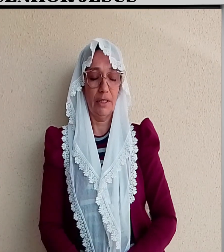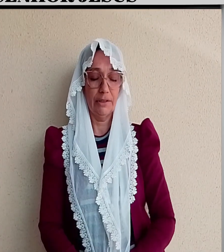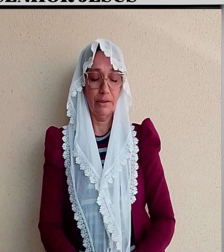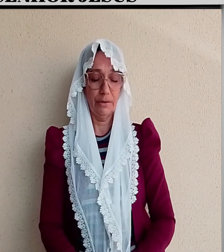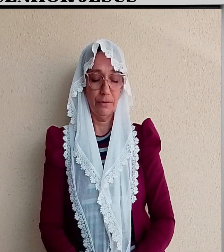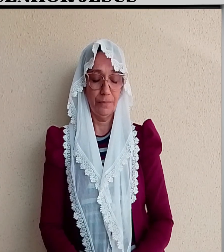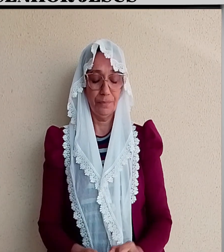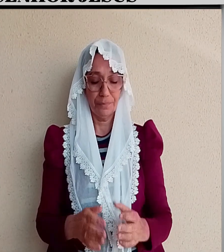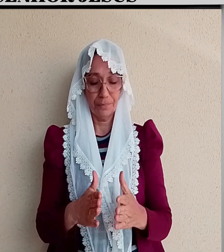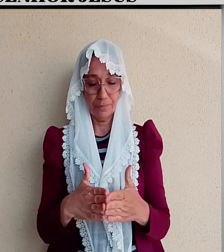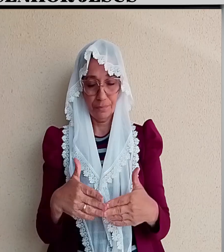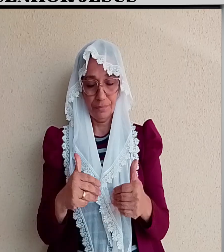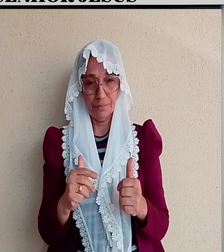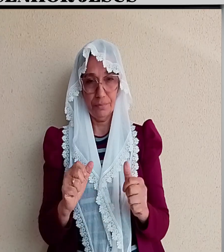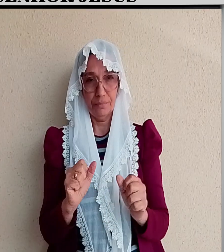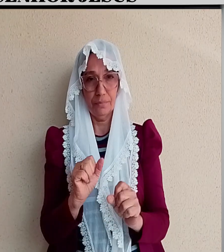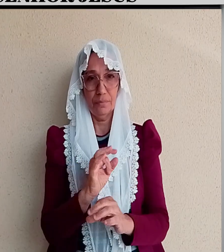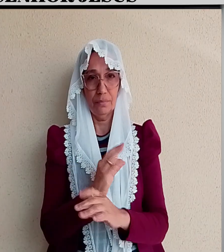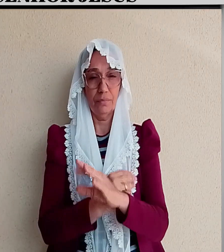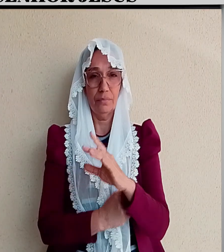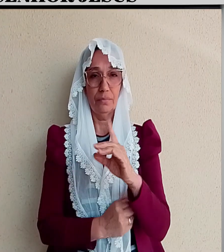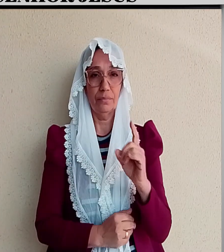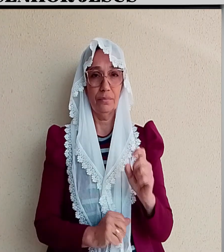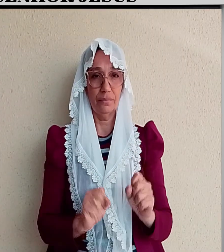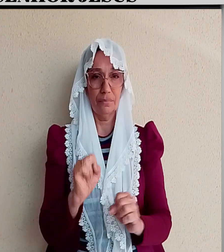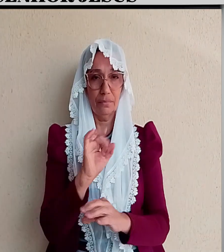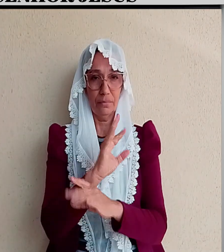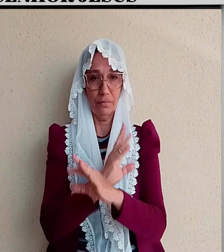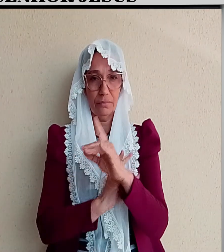Amém. Glória a Deus.